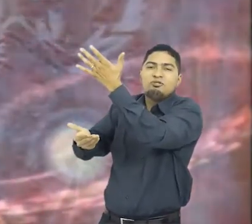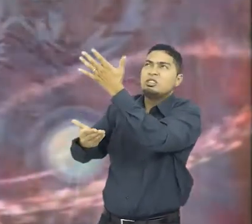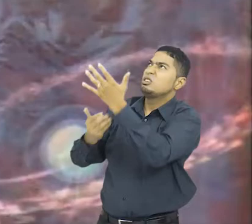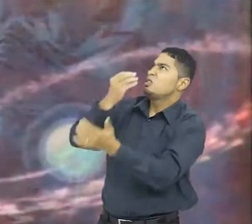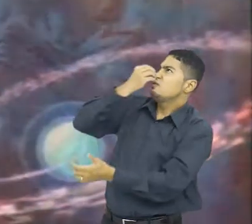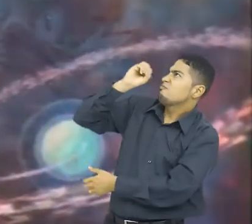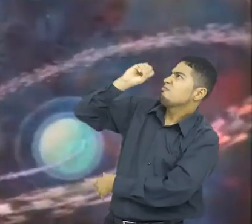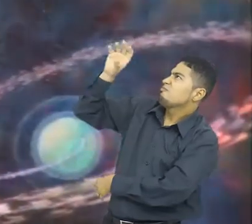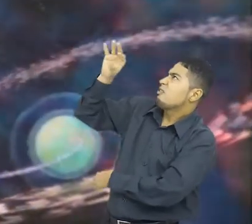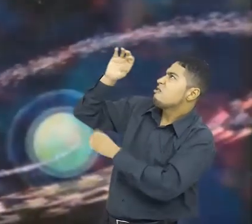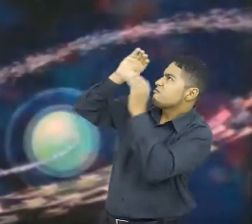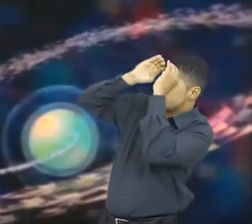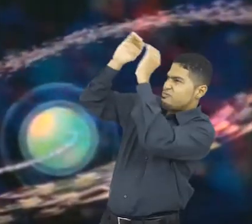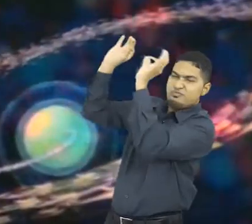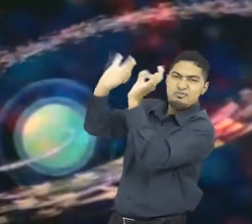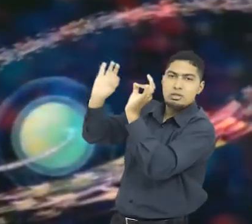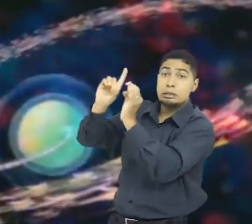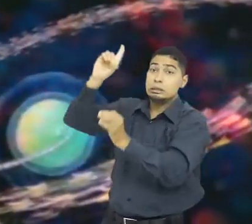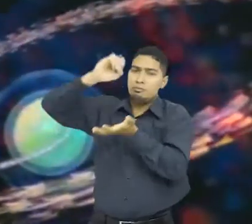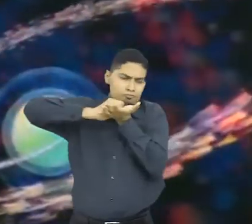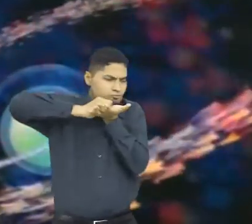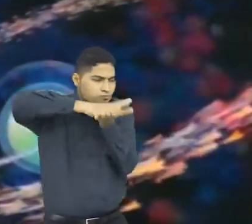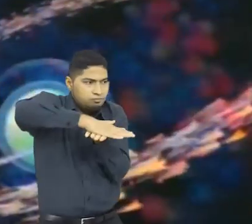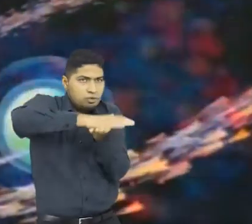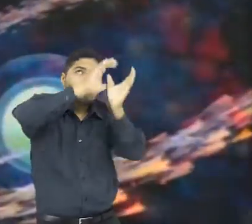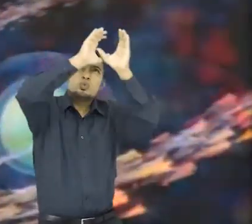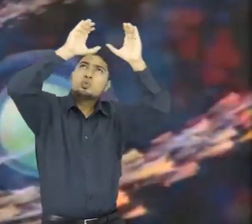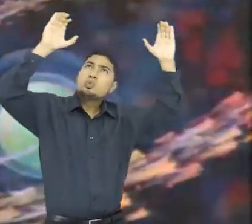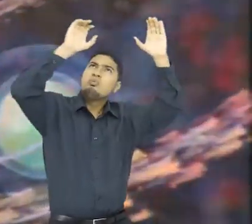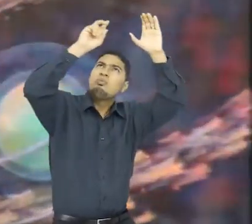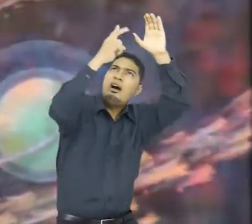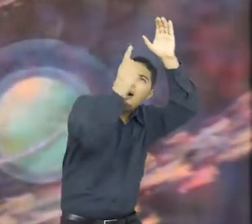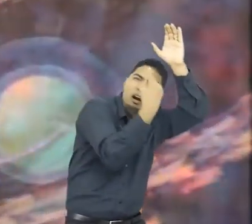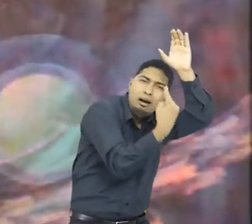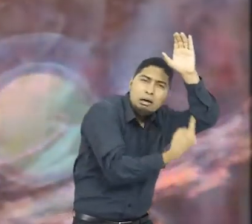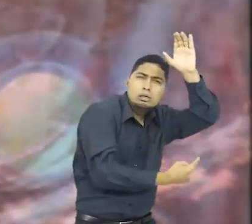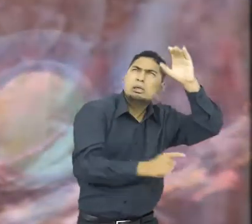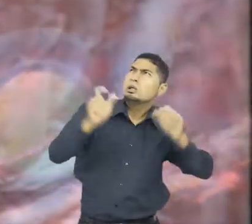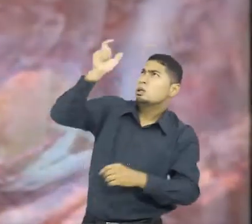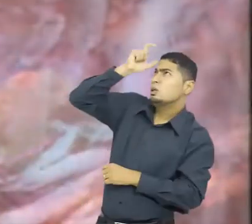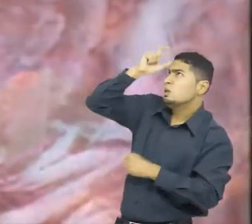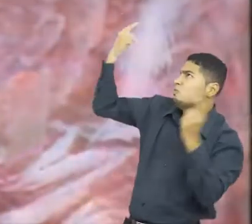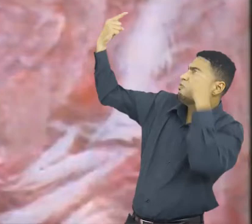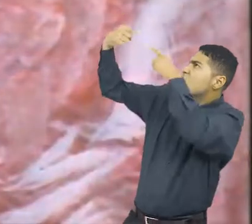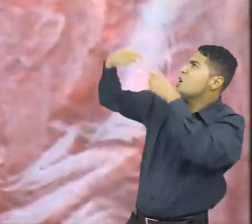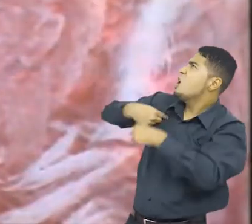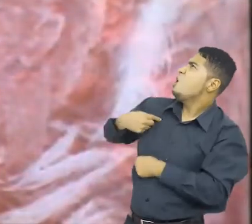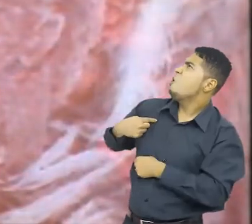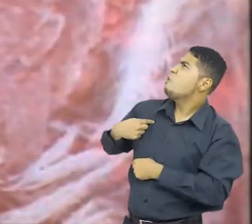sua rebeldia, foi expulso do céu. Lúcifer, Satanás, desafiou a Deus, dizendo: